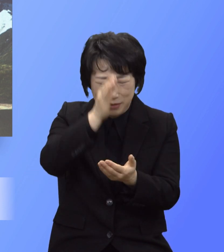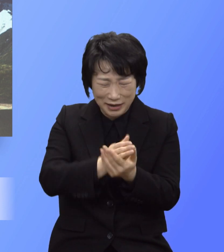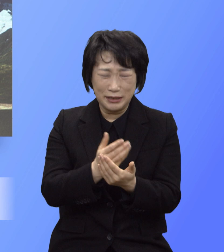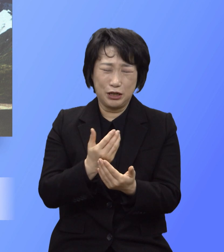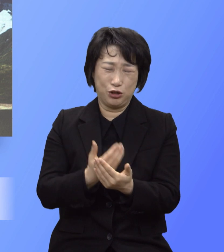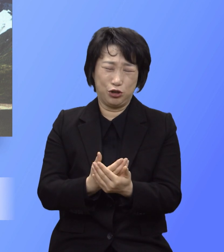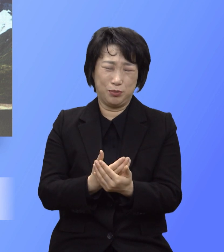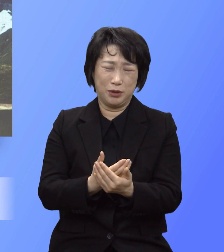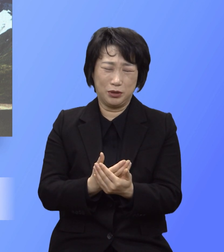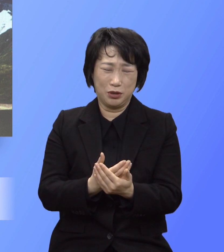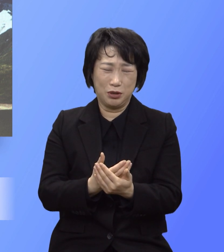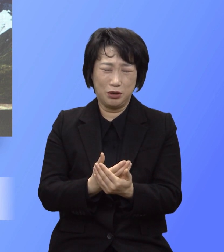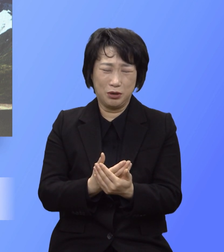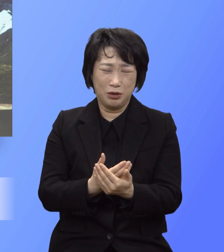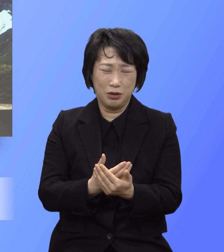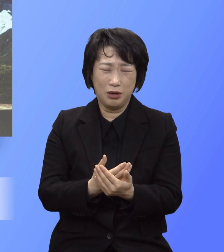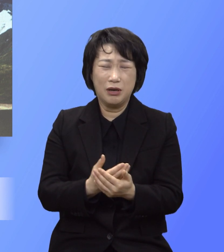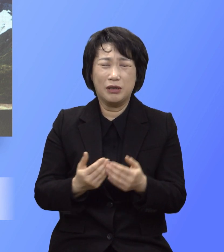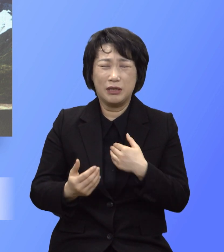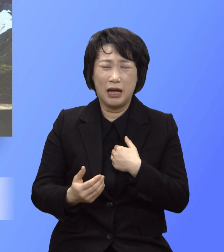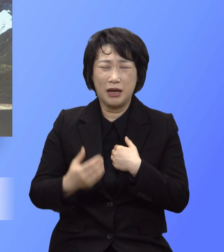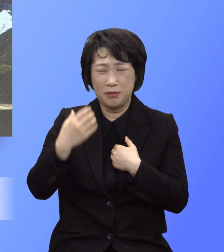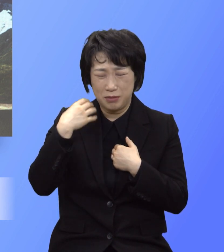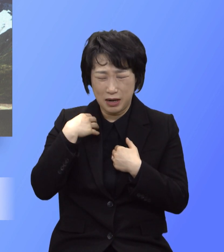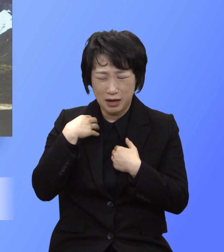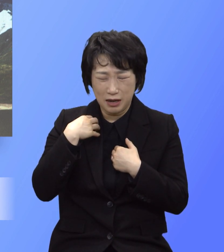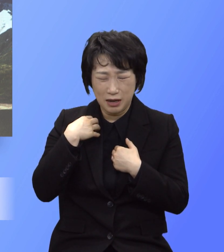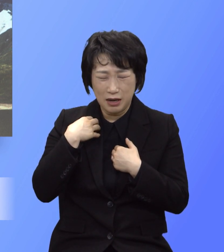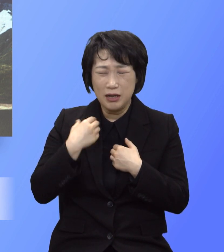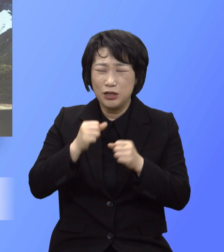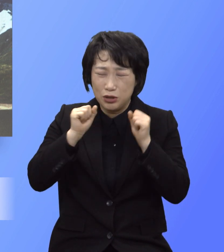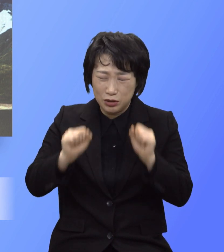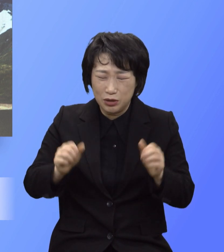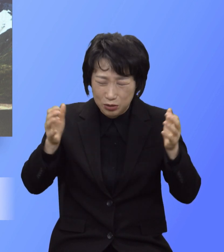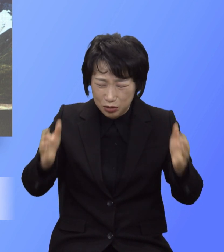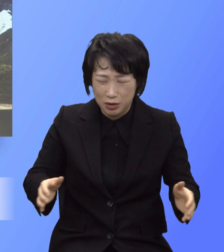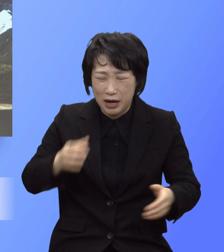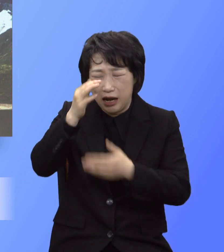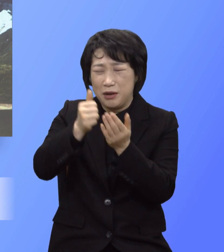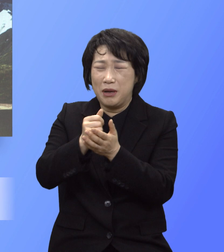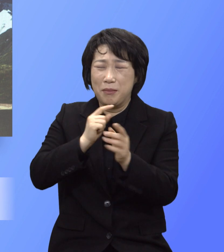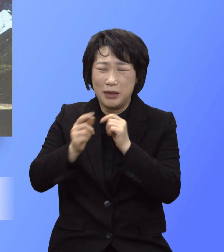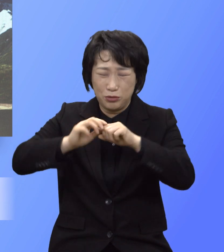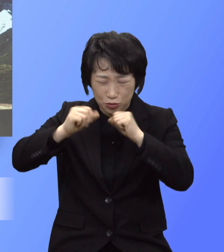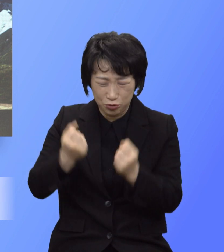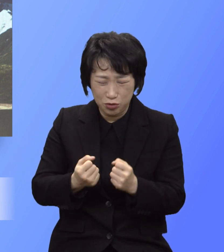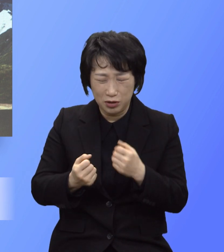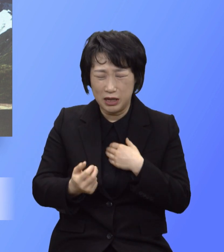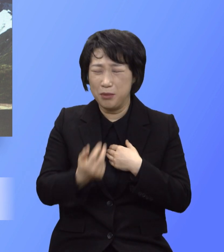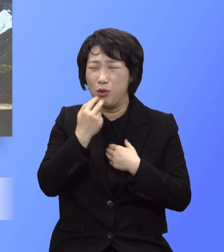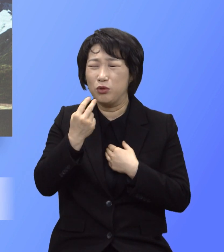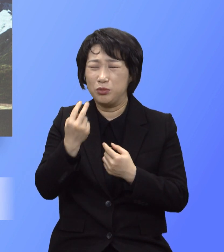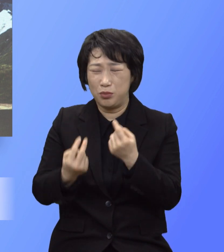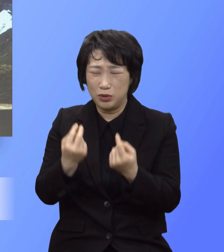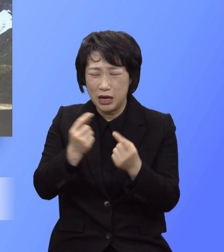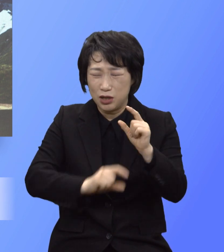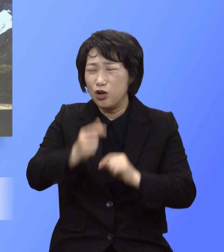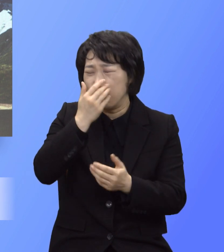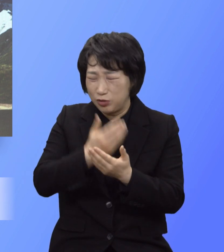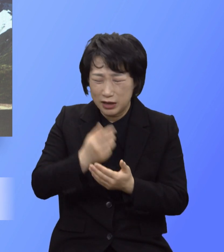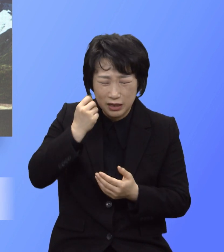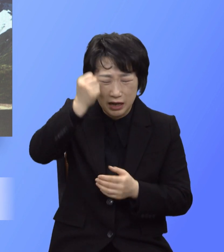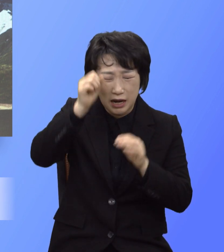없게 하옵소서. 내게 주어진 때 하나님 말씀의 순종을 목숨보다 크게